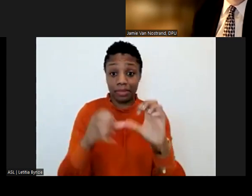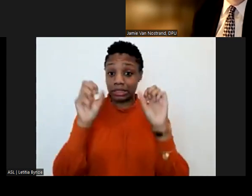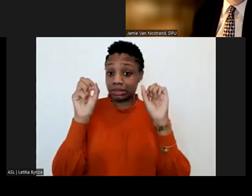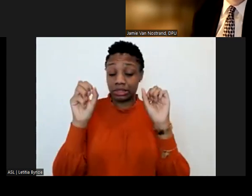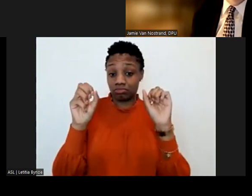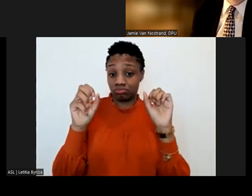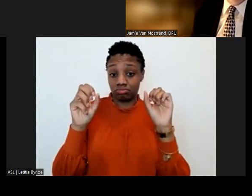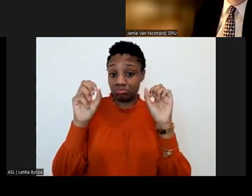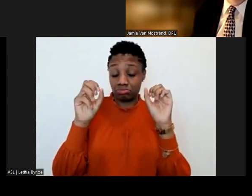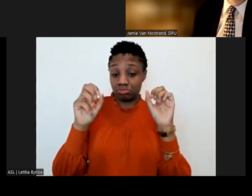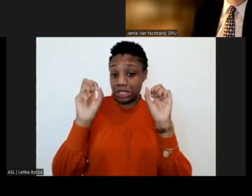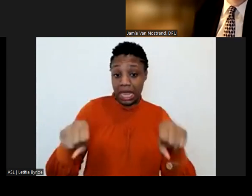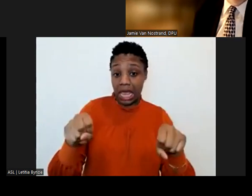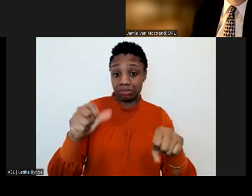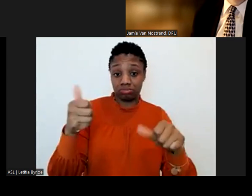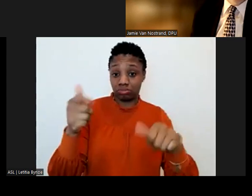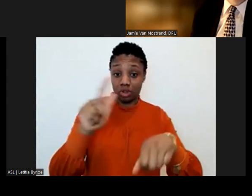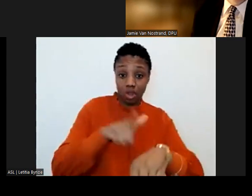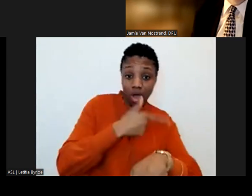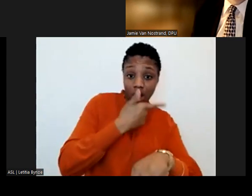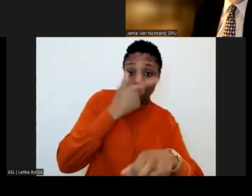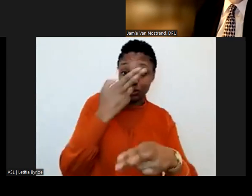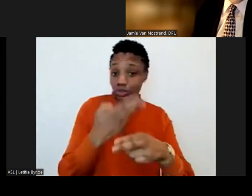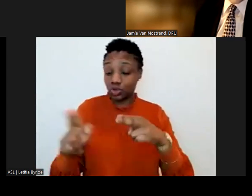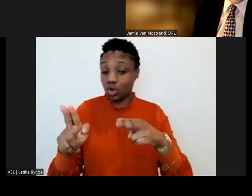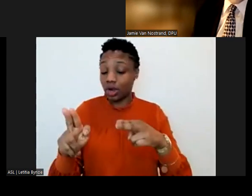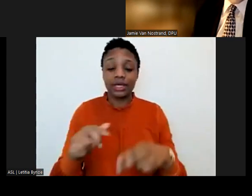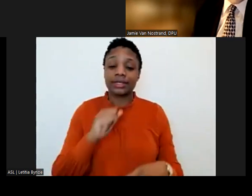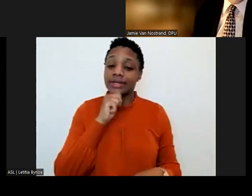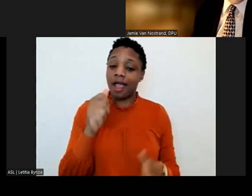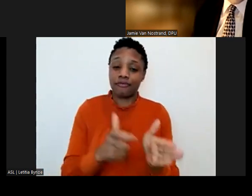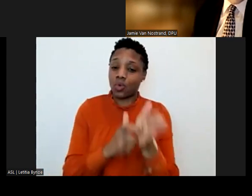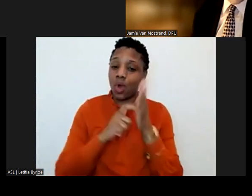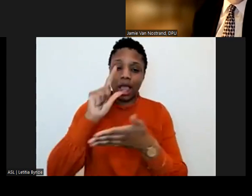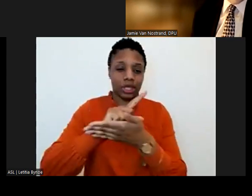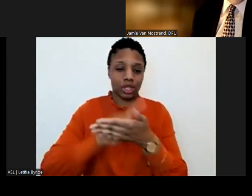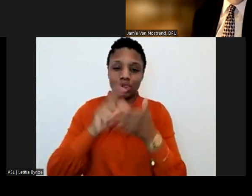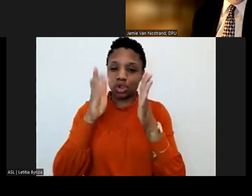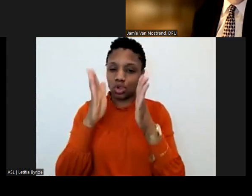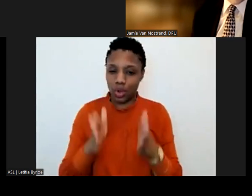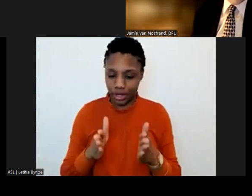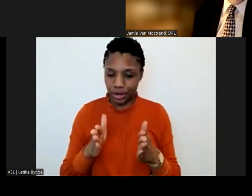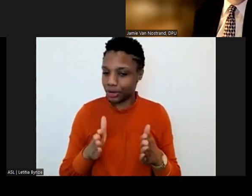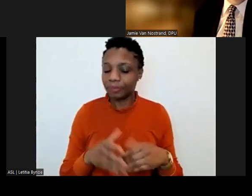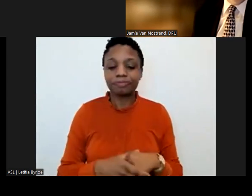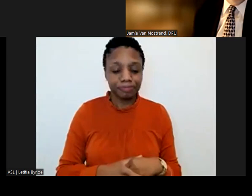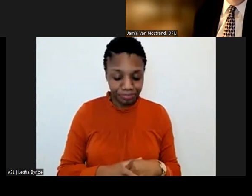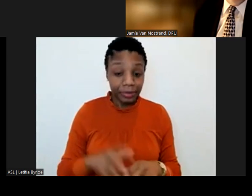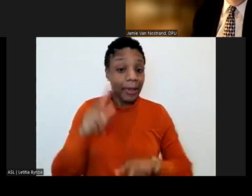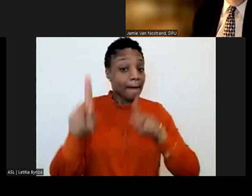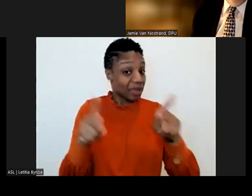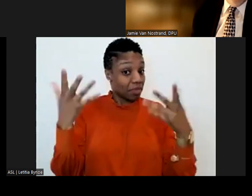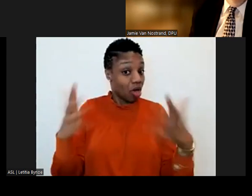okay los comentarios pueden ser de cualquier eh largo o